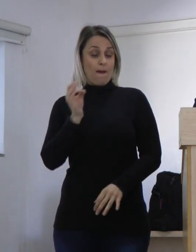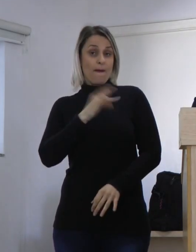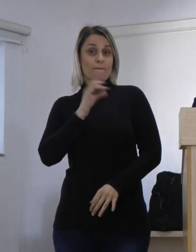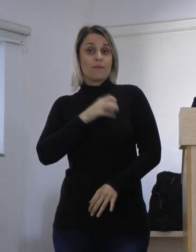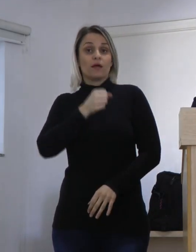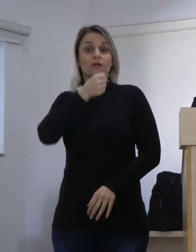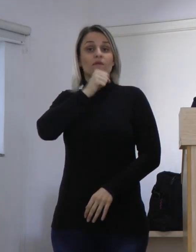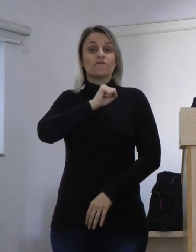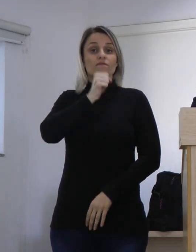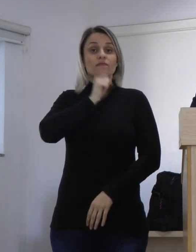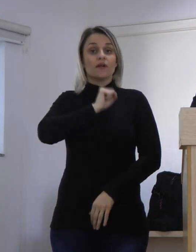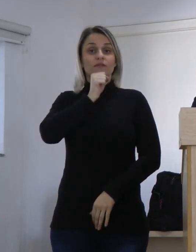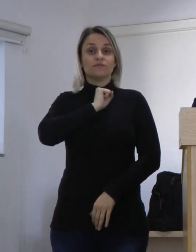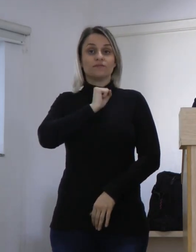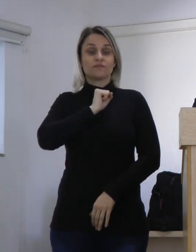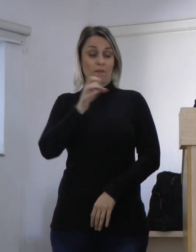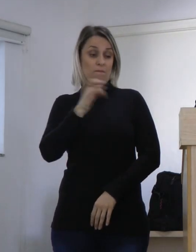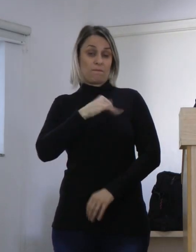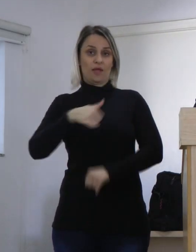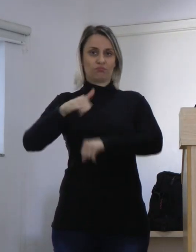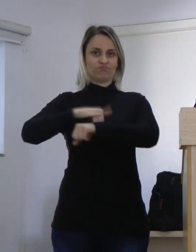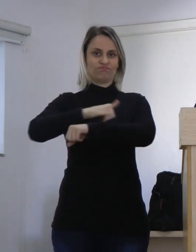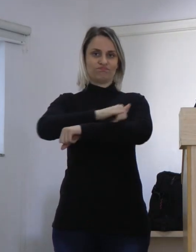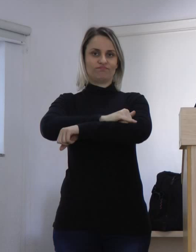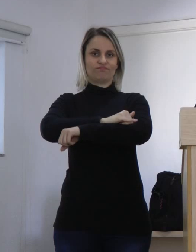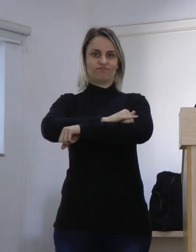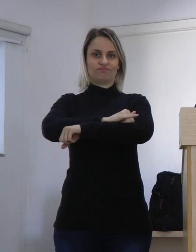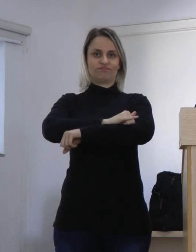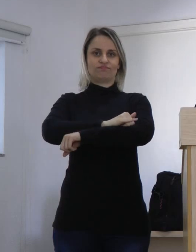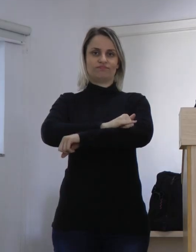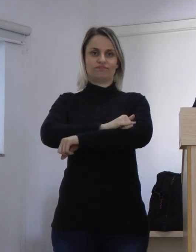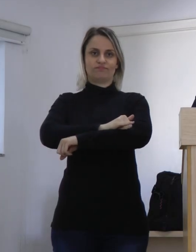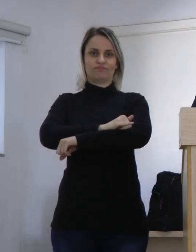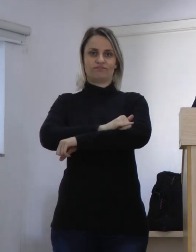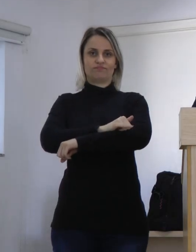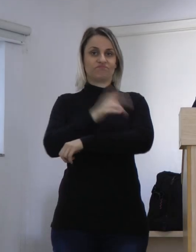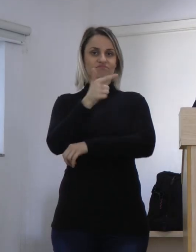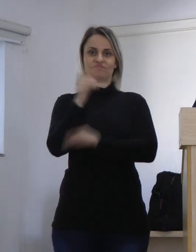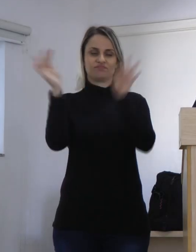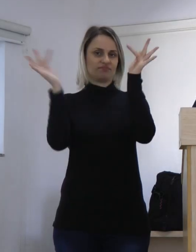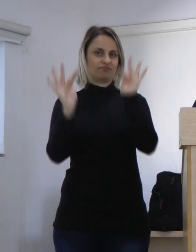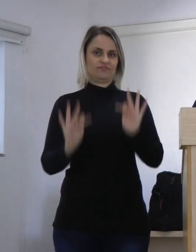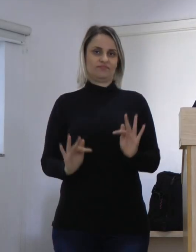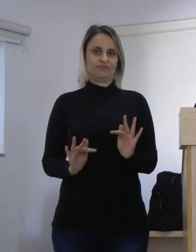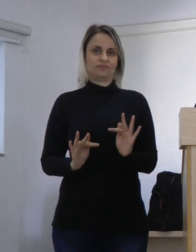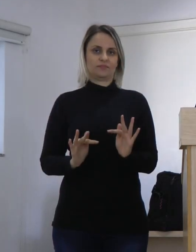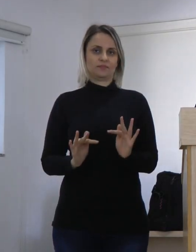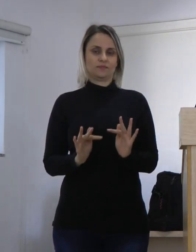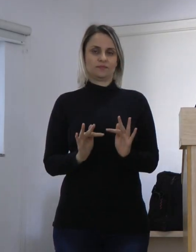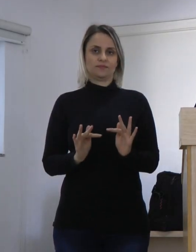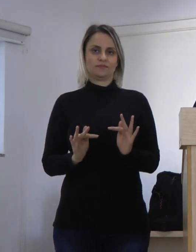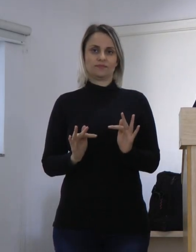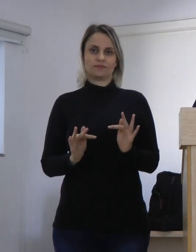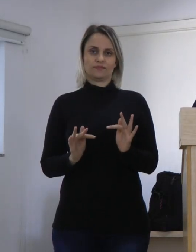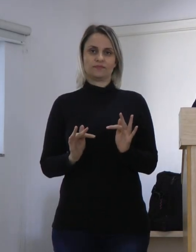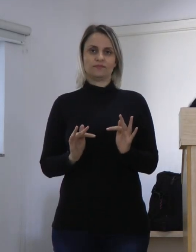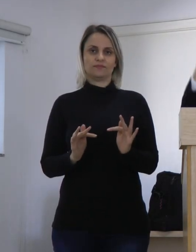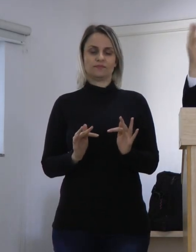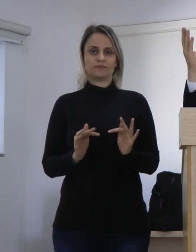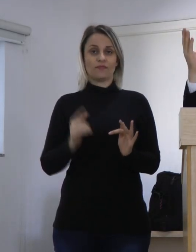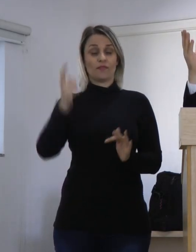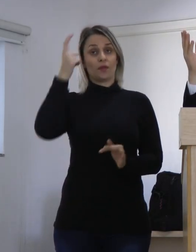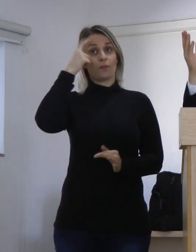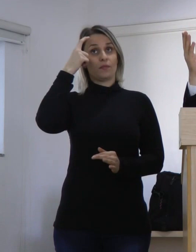envelhecer, medo de engordar. Não estava feliz. Eles acharam então que a riqueza